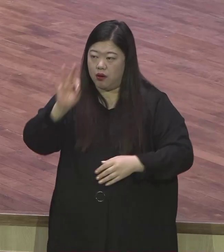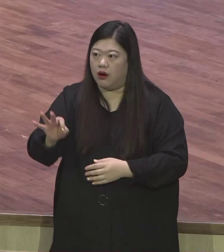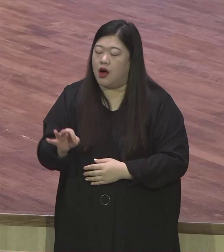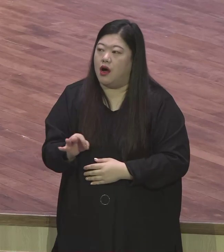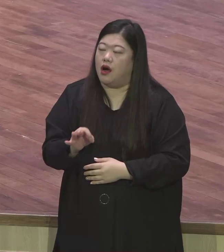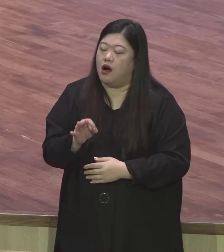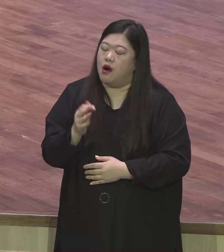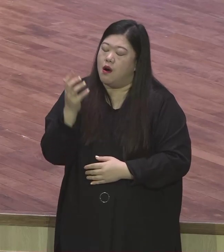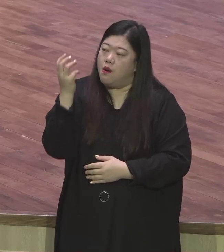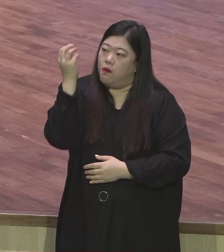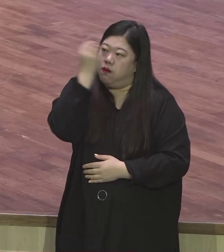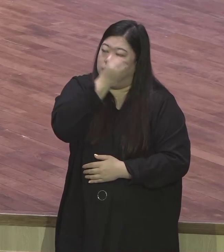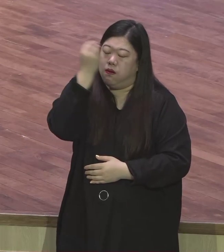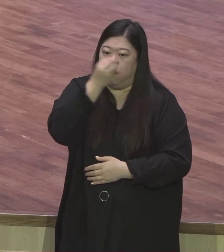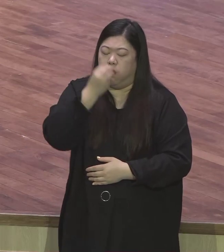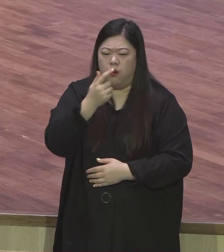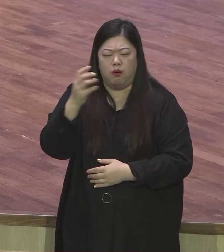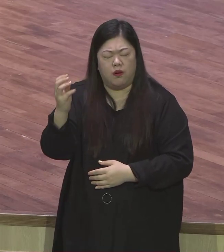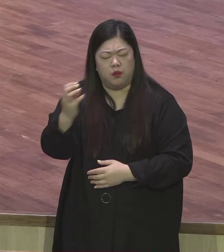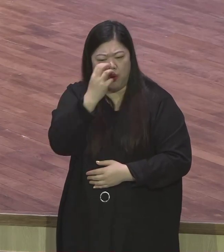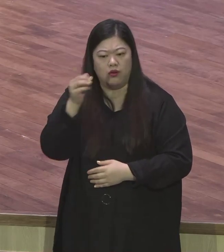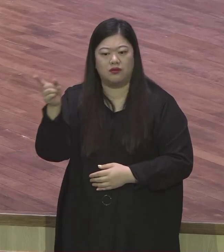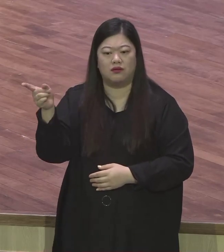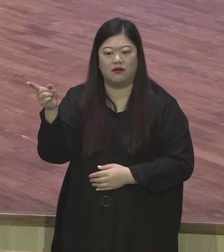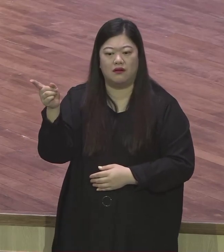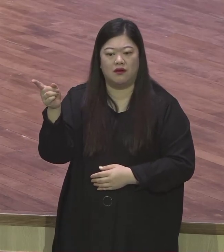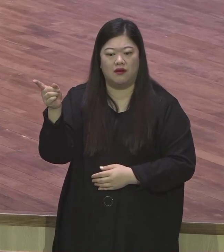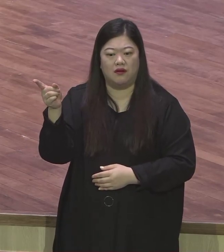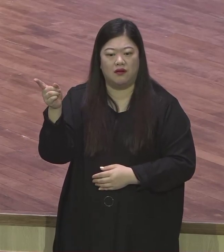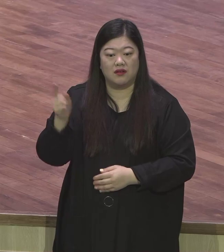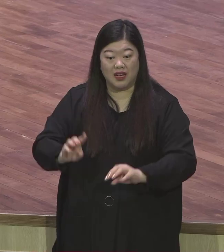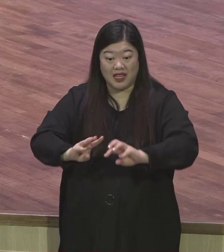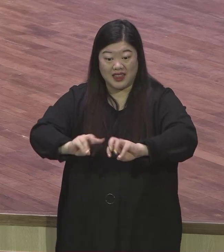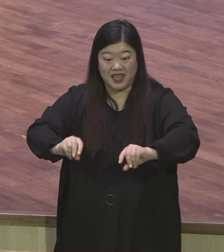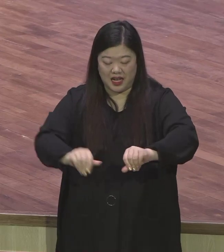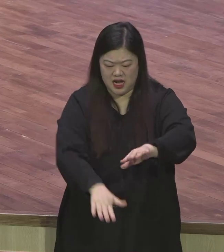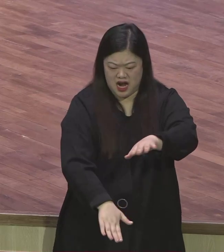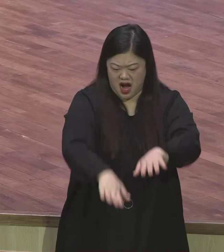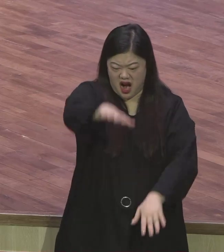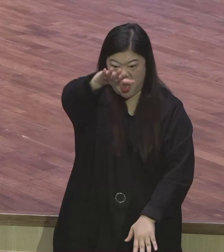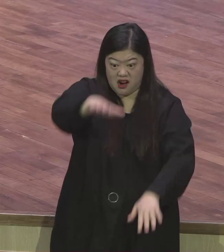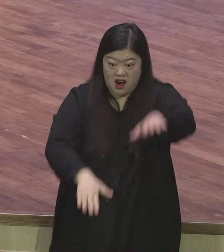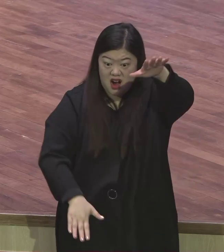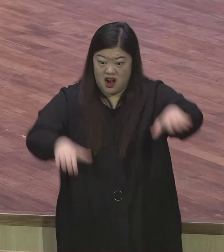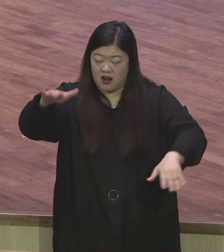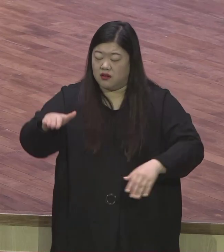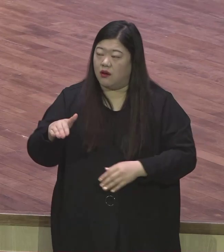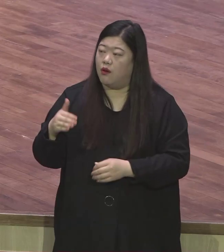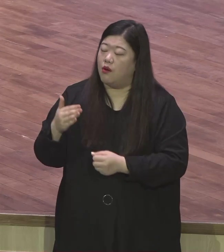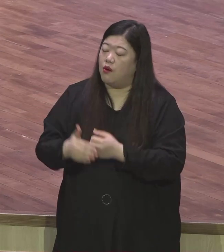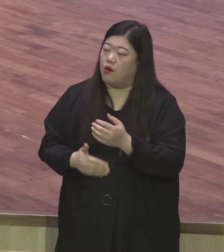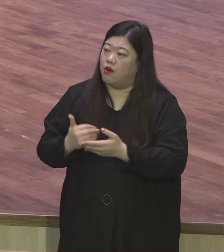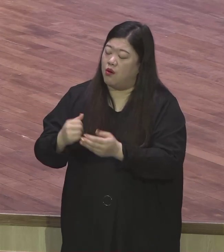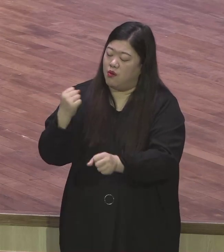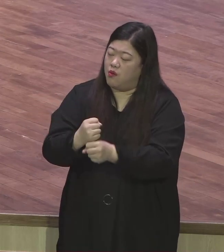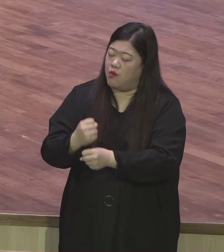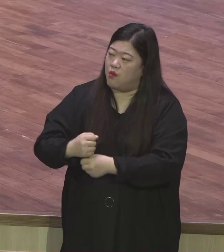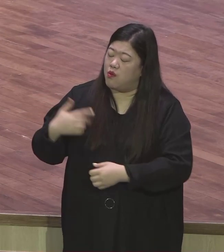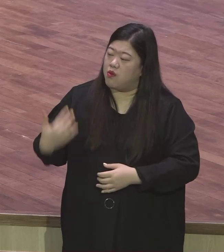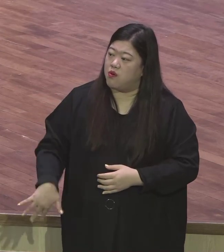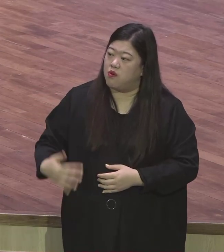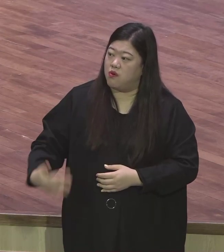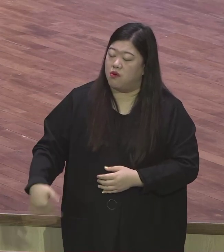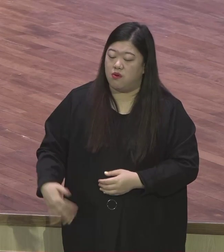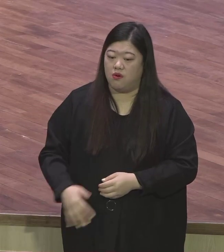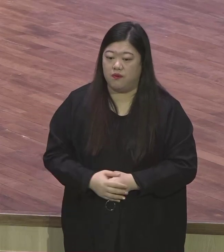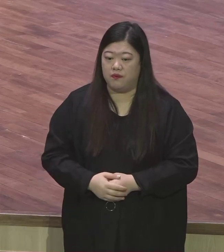기묘했습니다. 하나님께서 이렇게 아름답게 만드셨구나. 왜 하나님께서 세상을 만드셨다고